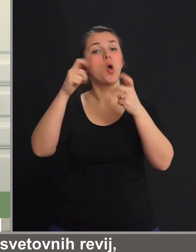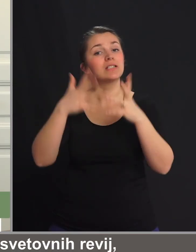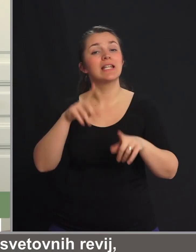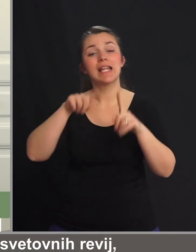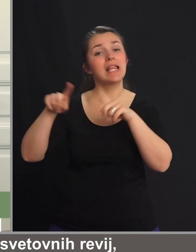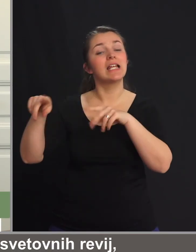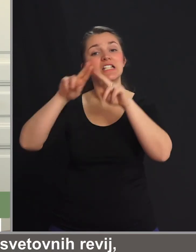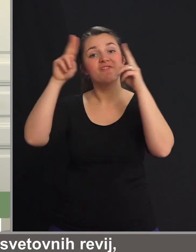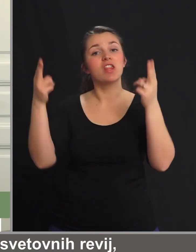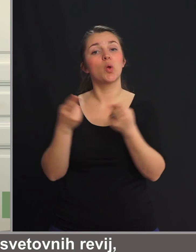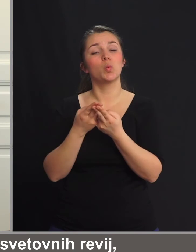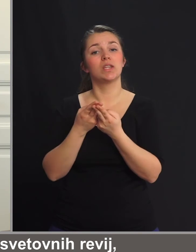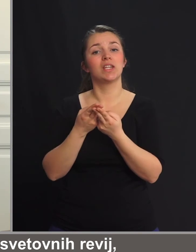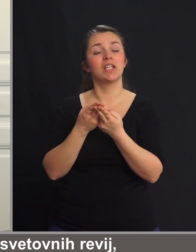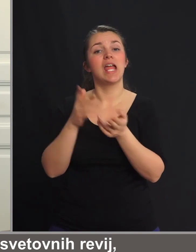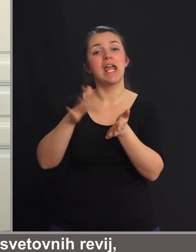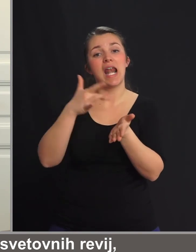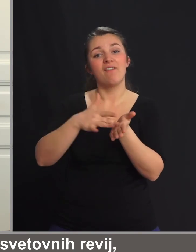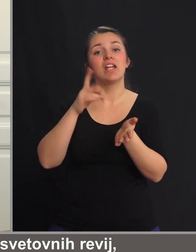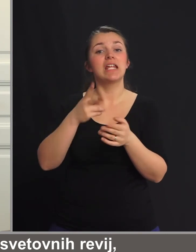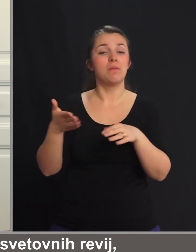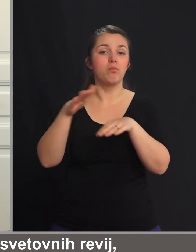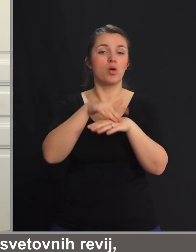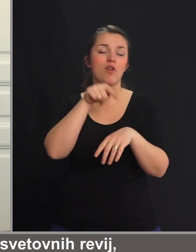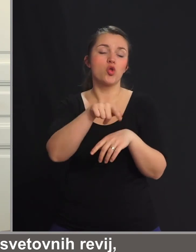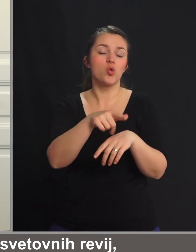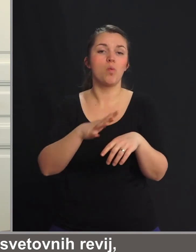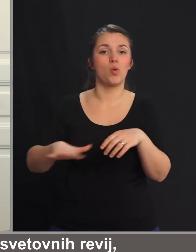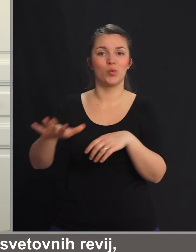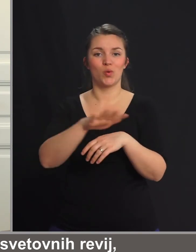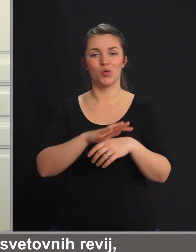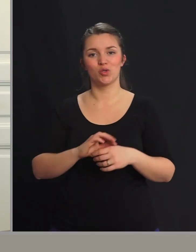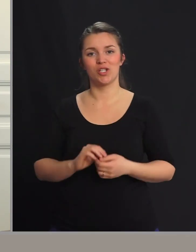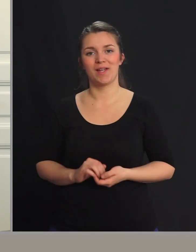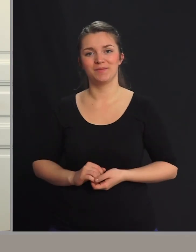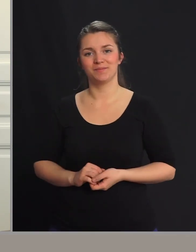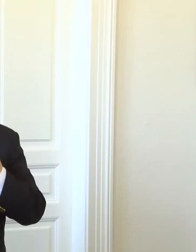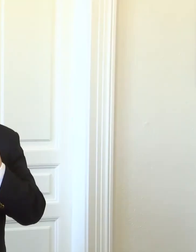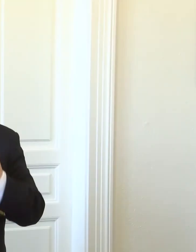ocenah nekaterih svetovnih revij, ki pokrivajo to področje.